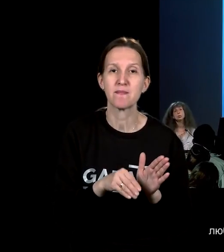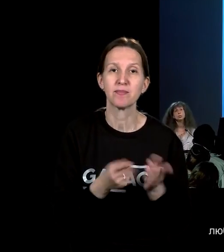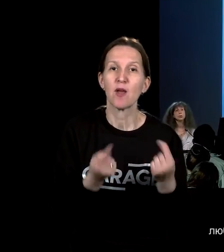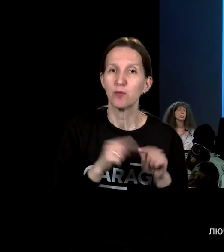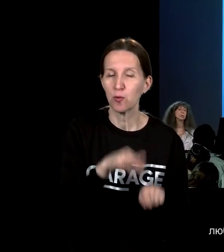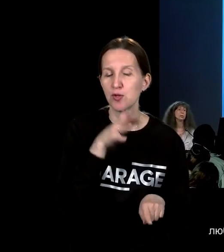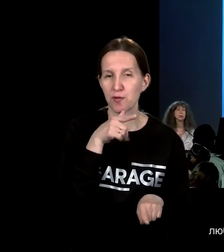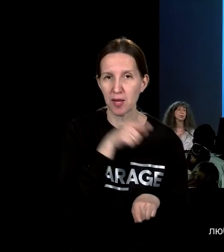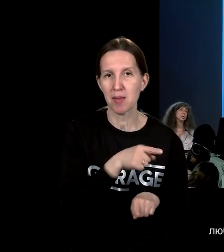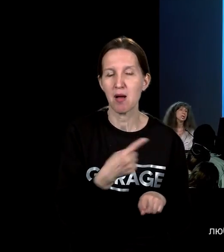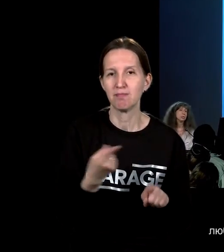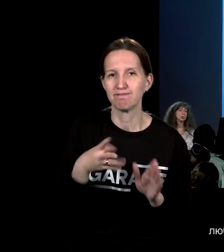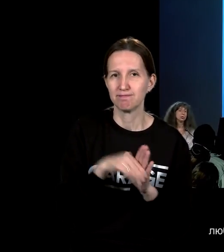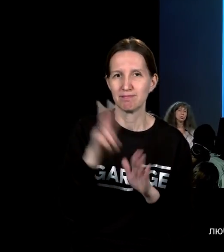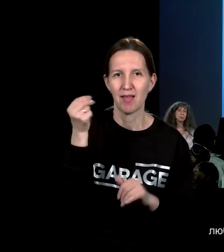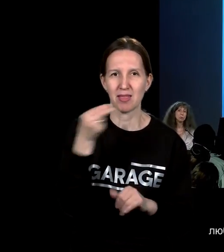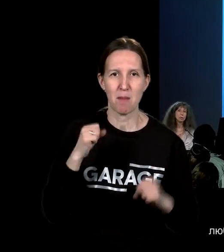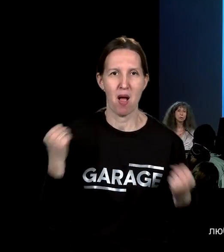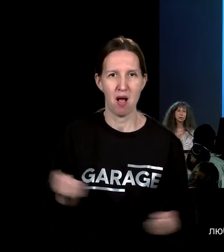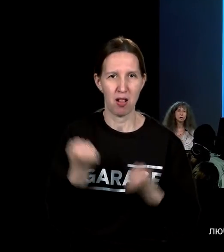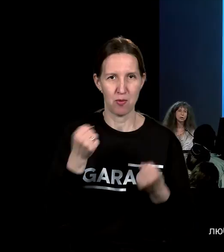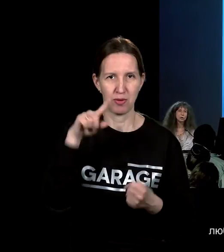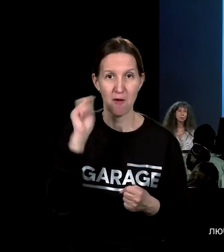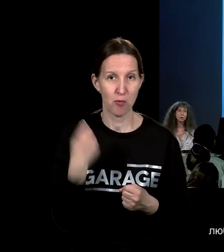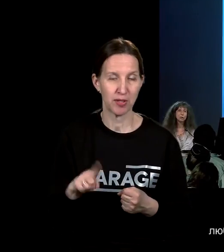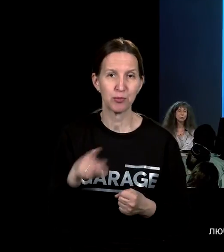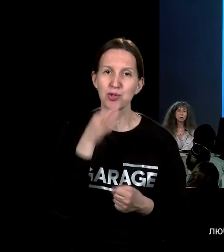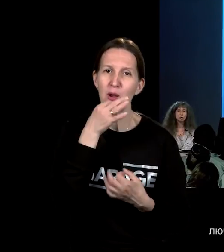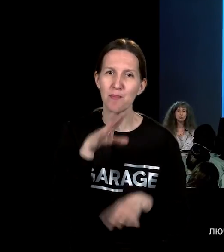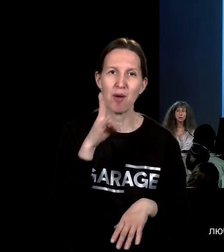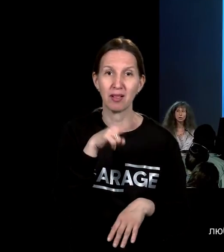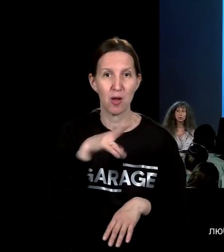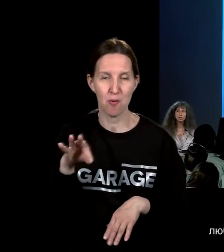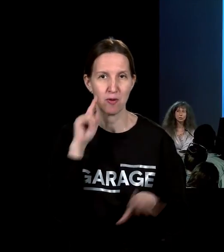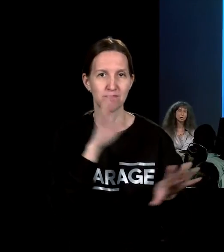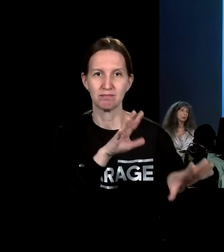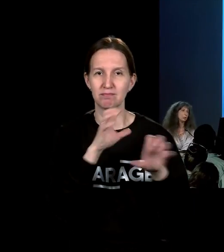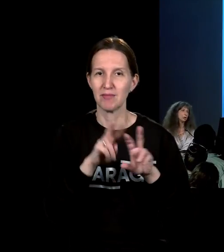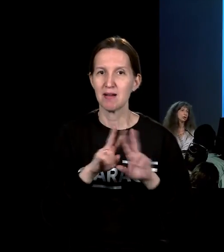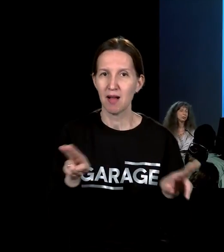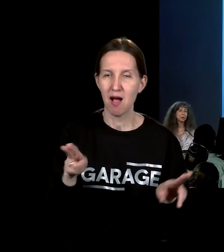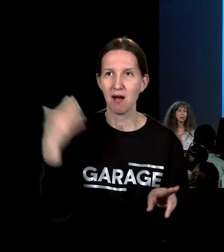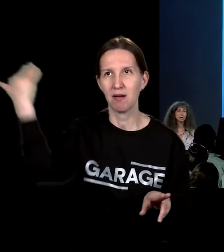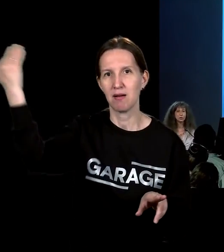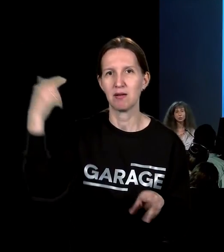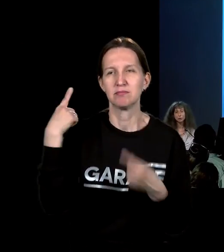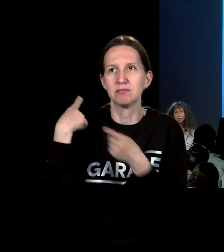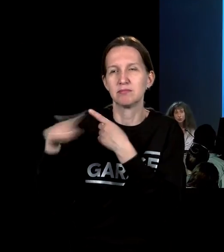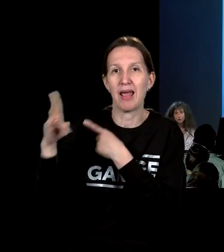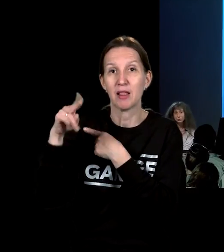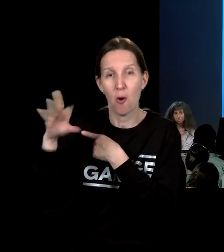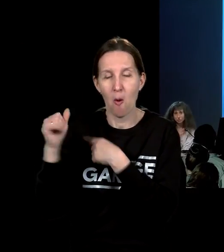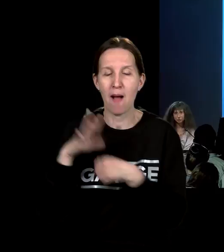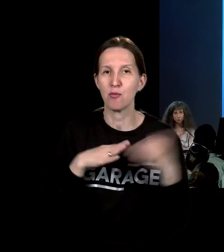частью мифологии холодной войны, потому что любой неопознанный летающий объект мог считываться и как тарелка пришельцев, да, и как секретное